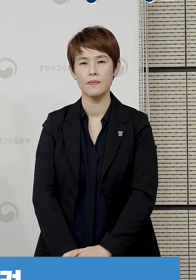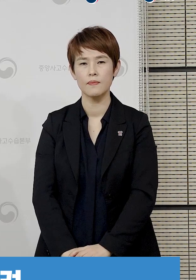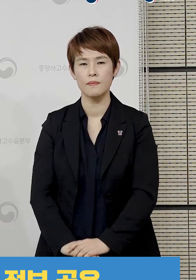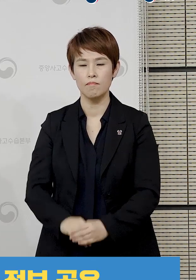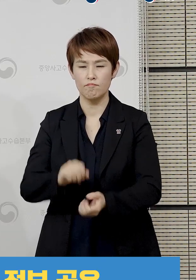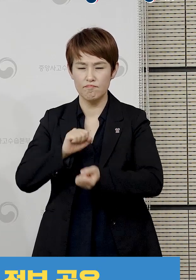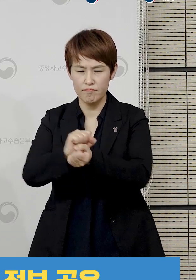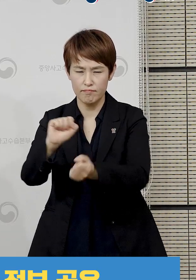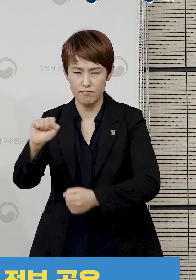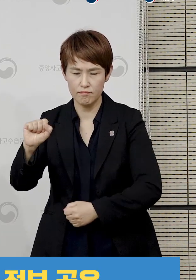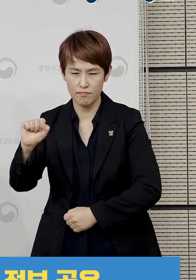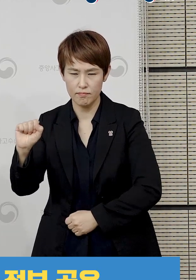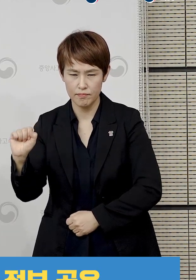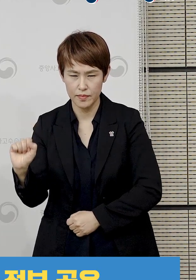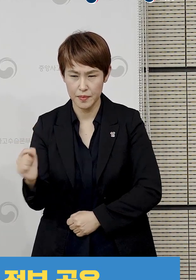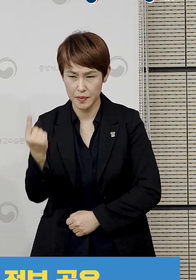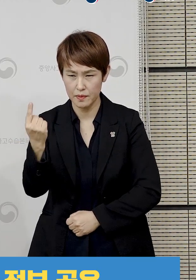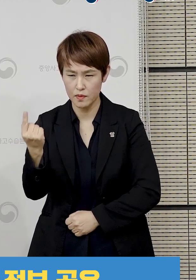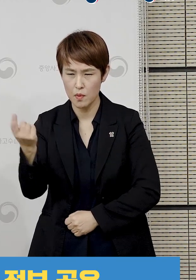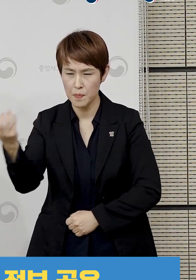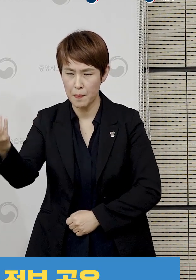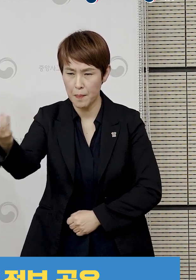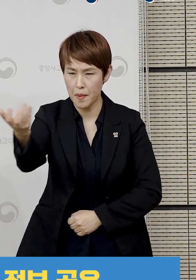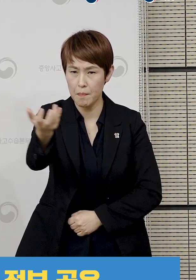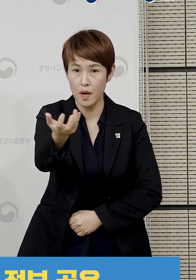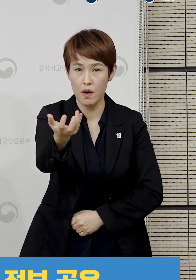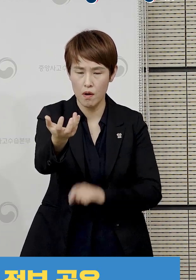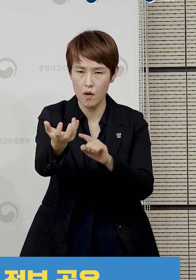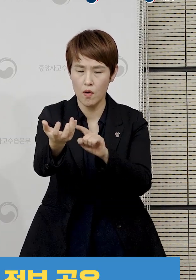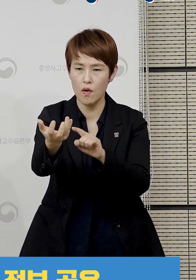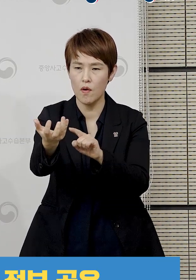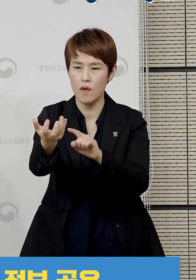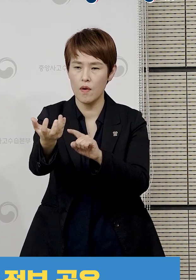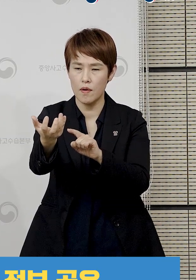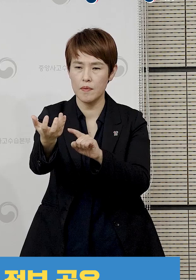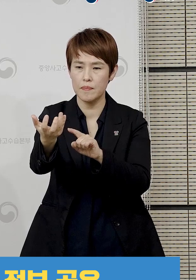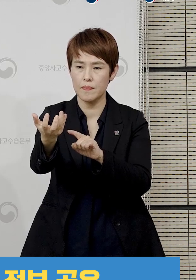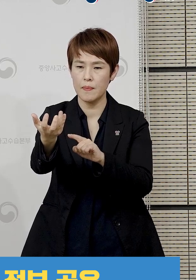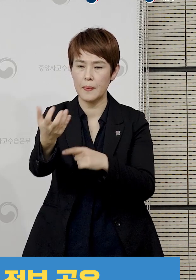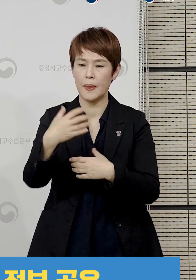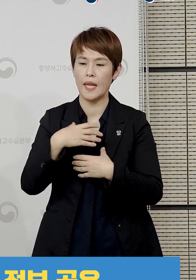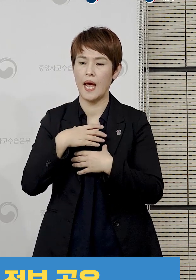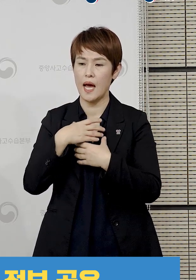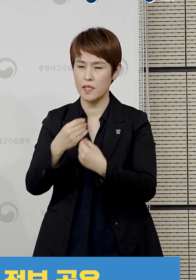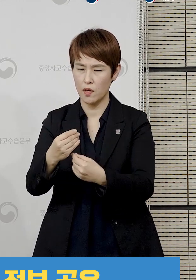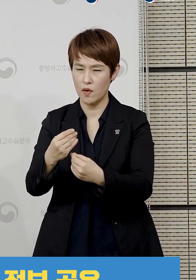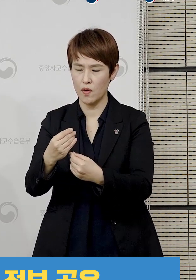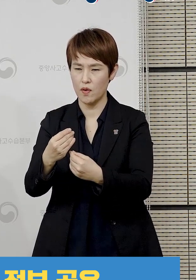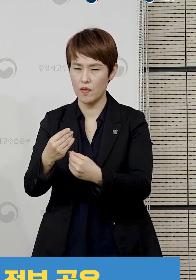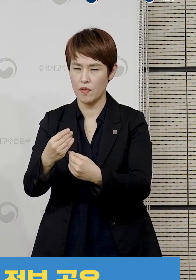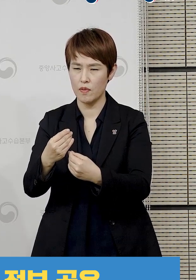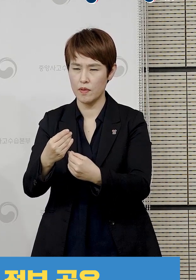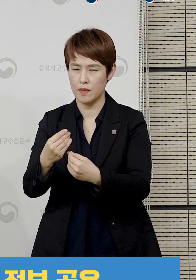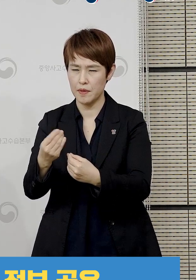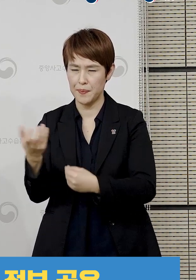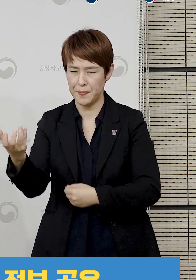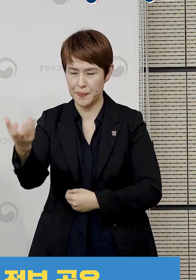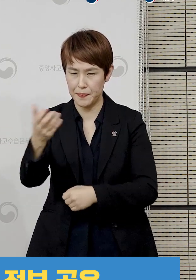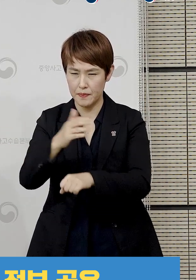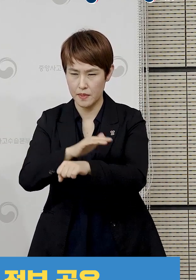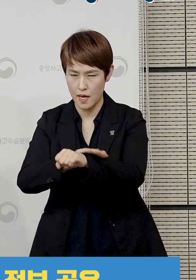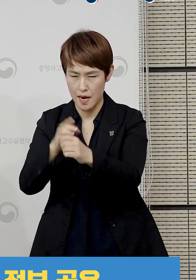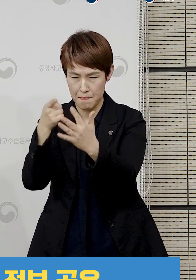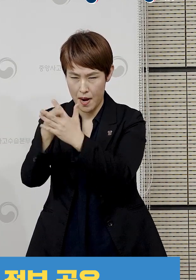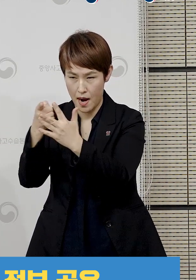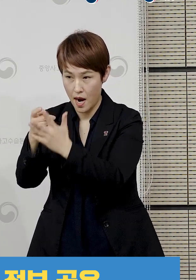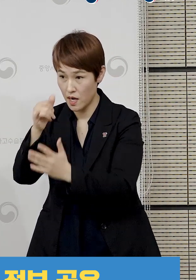그 역학조사 이동 경로에 대해서는 안정적인 그 파악이 진행되는 시점에서 최단시간